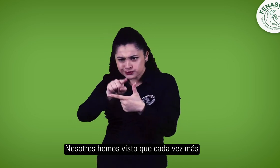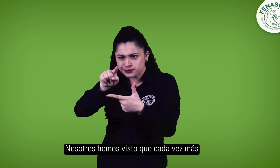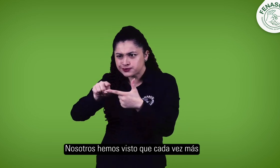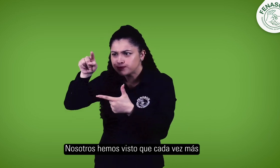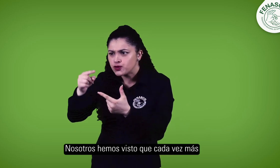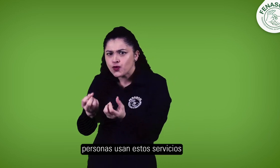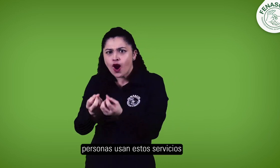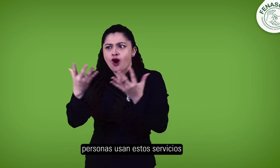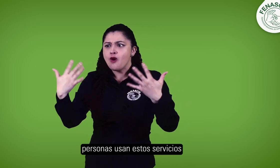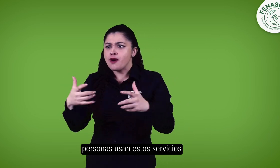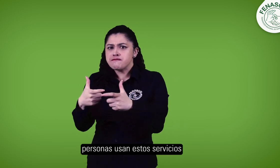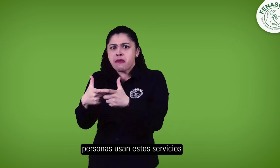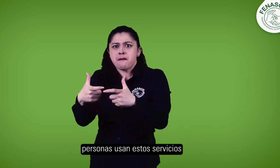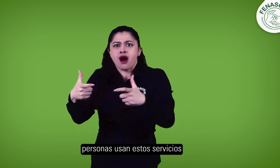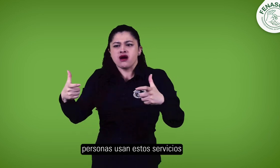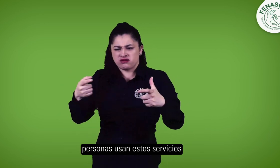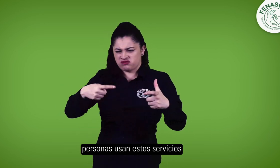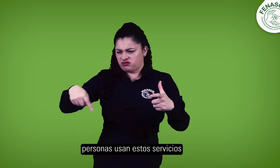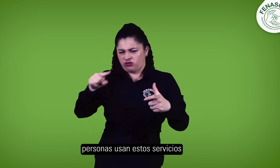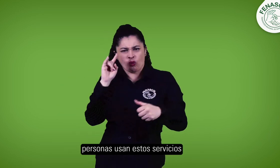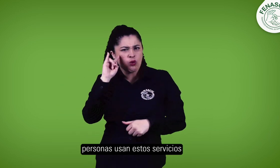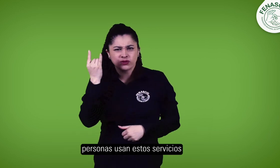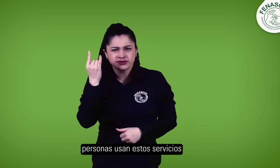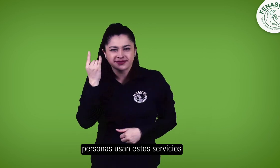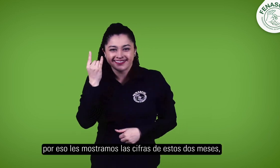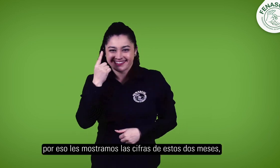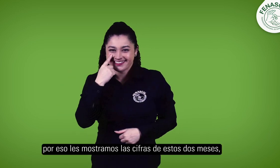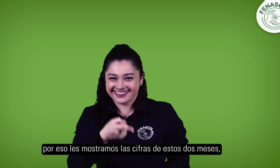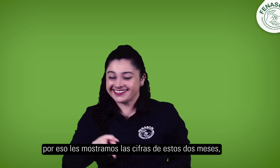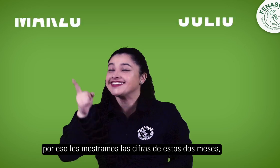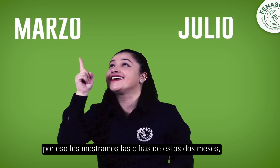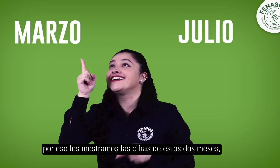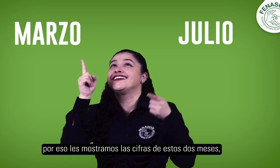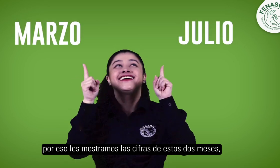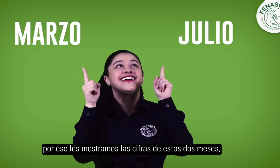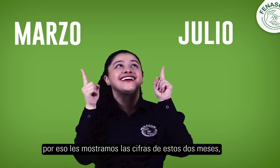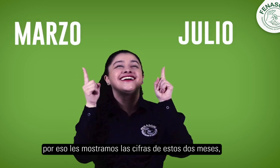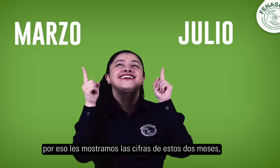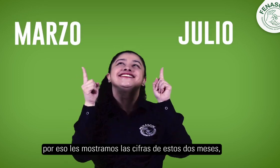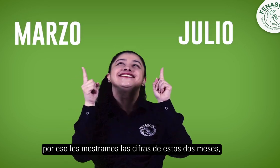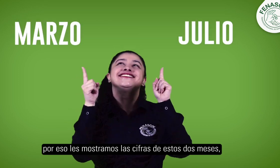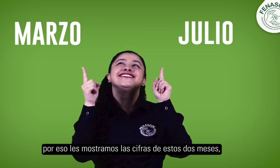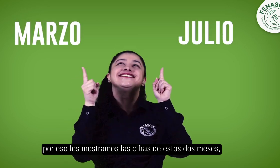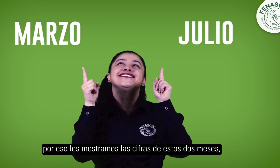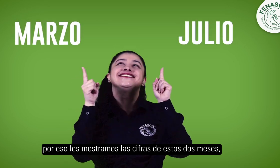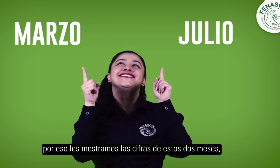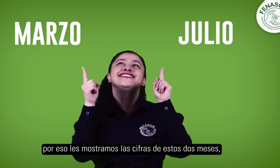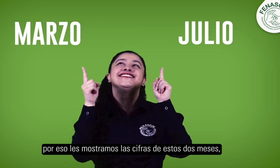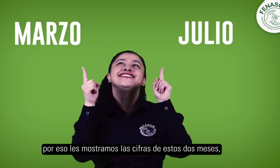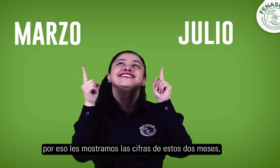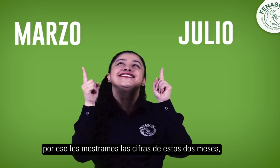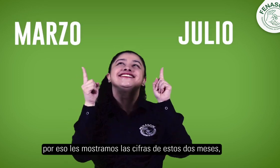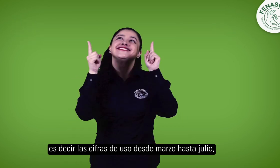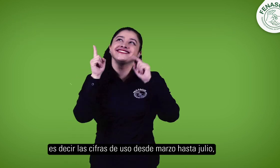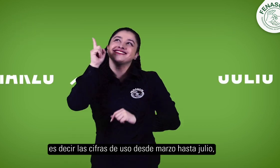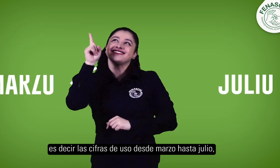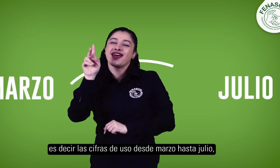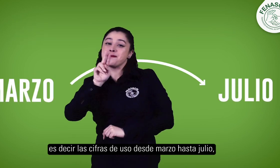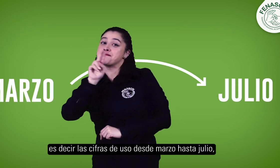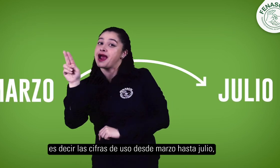visto que cada vez más personas usan estos servicios, por eso les mostramos las cifras de estos dos meses, es decir,